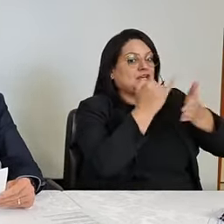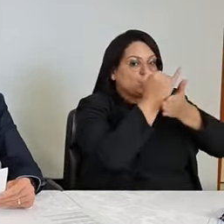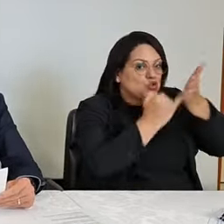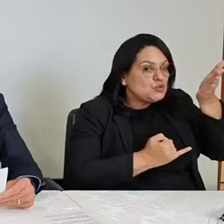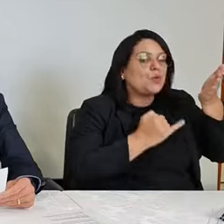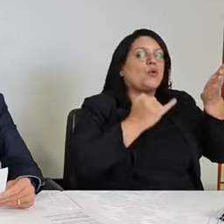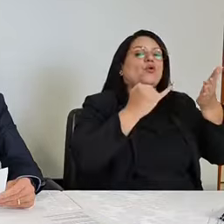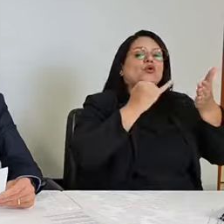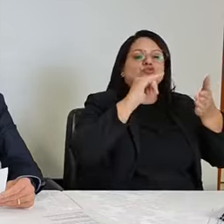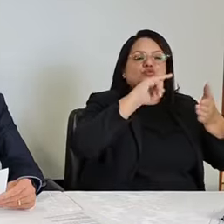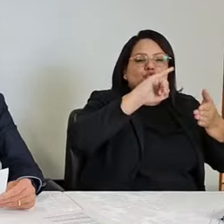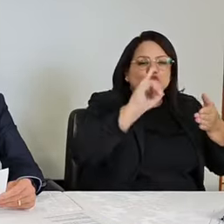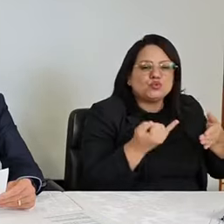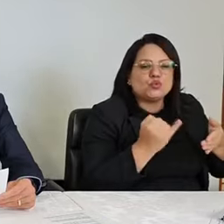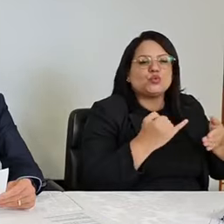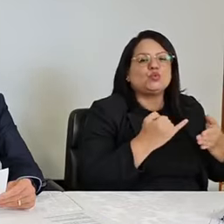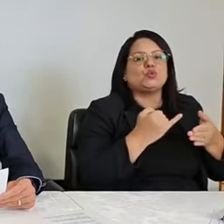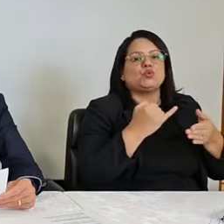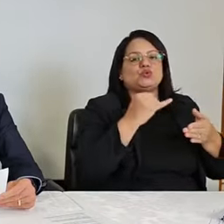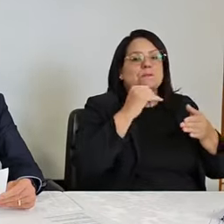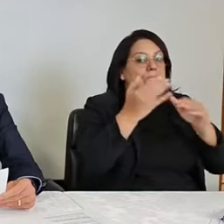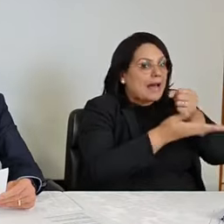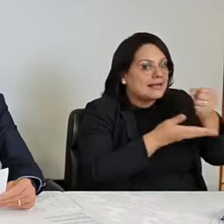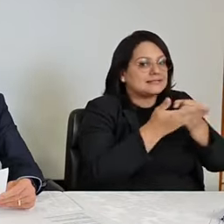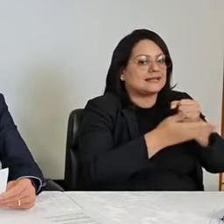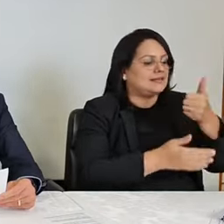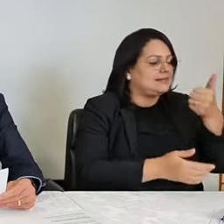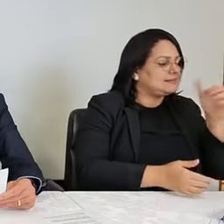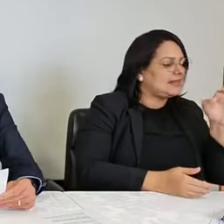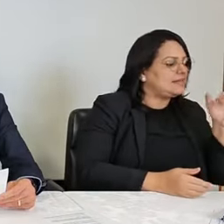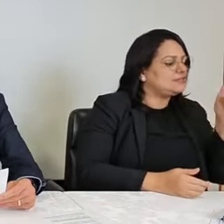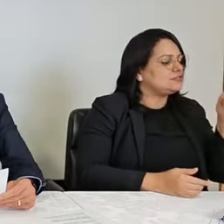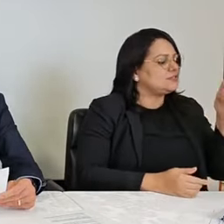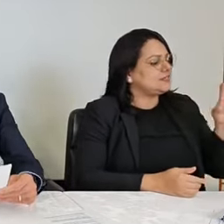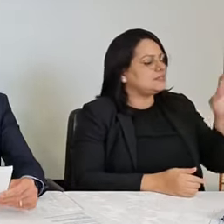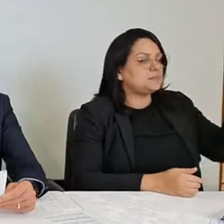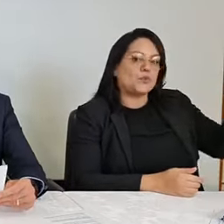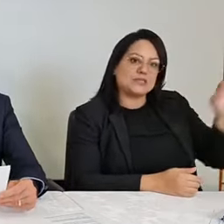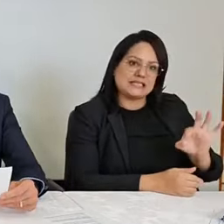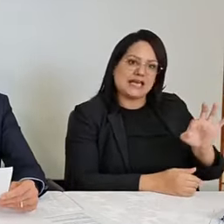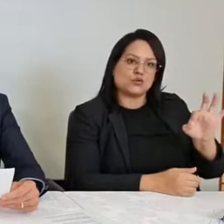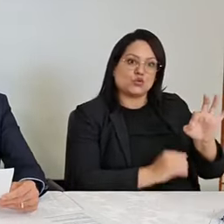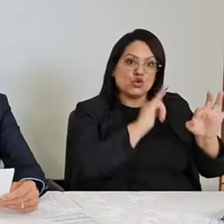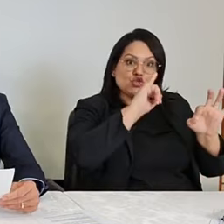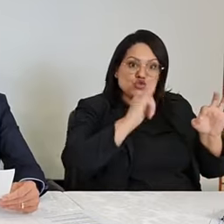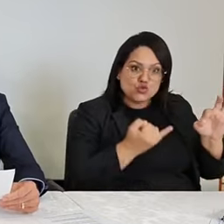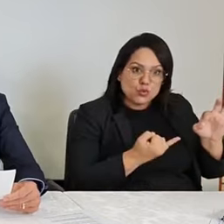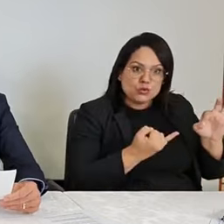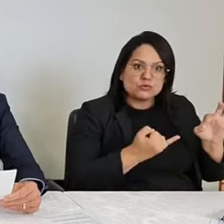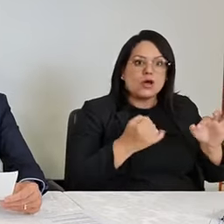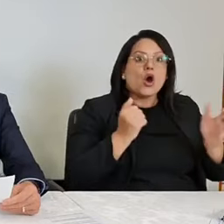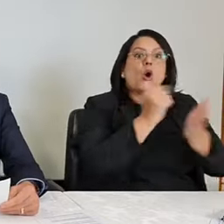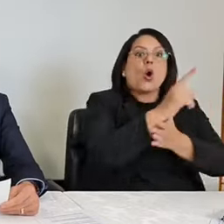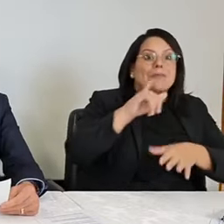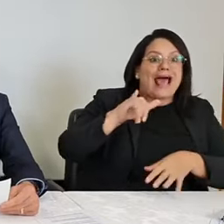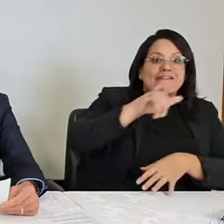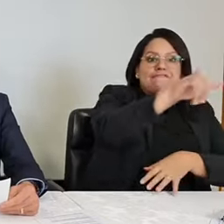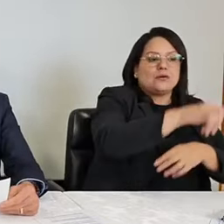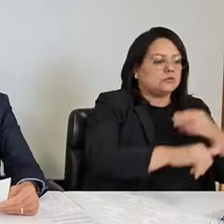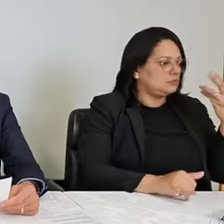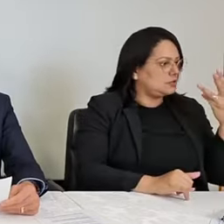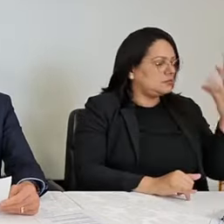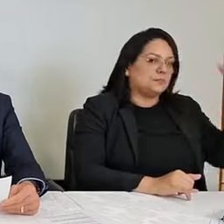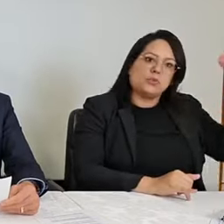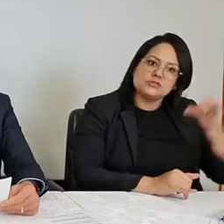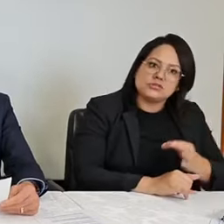taxa que o governo toma empréstimo era 10, 15%. Para comprar jatinho era 3 a 5%, mais ou menos, por cento. Menos da metade. Então, essa